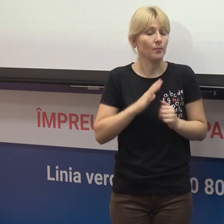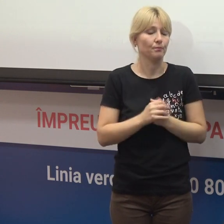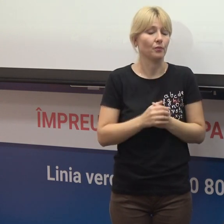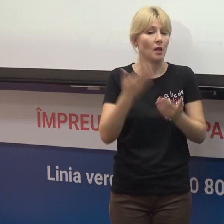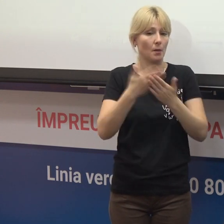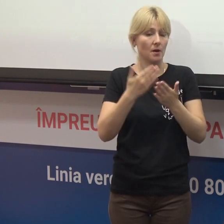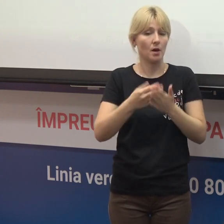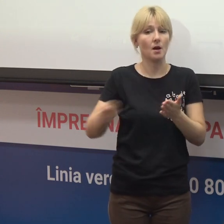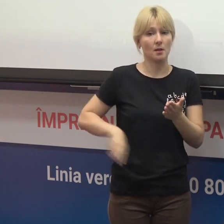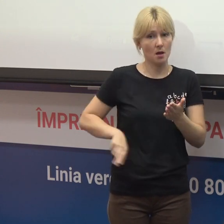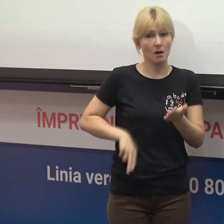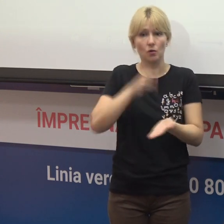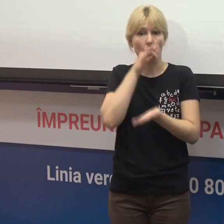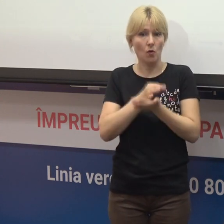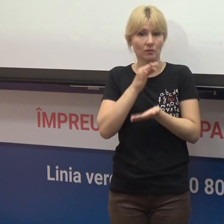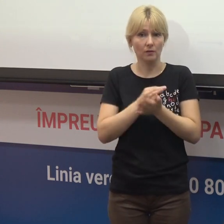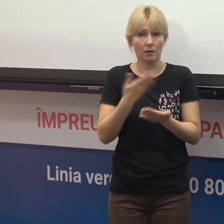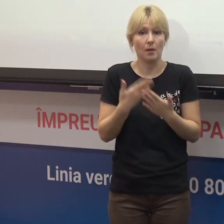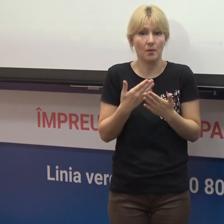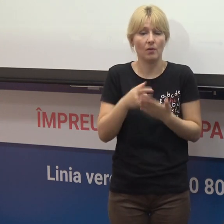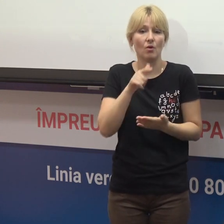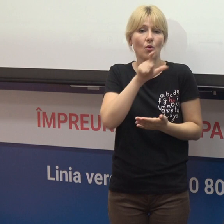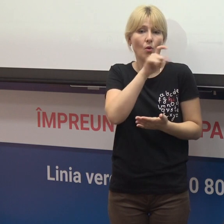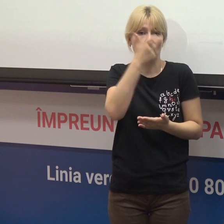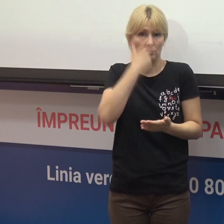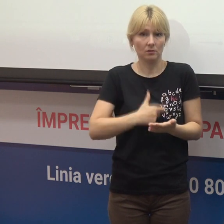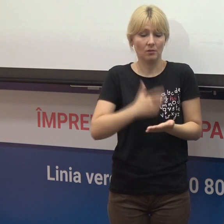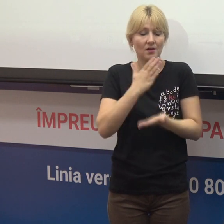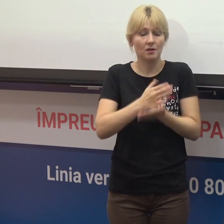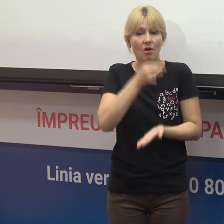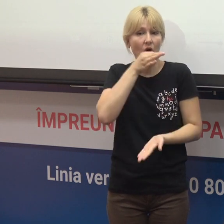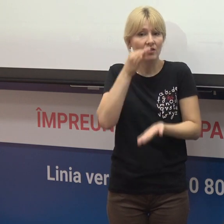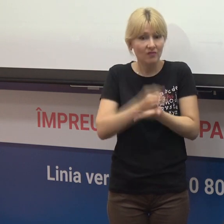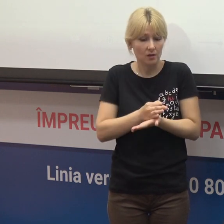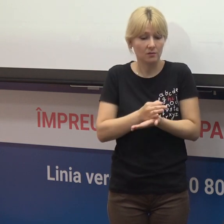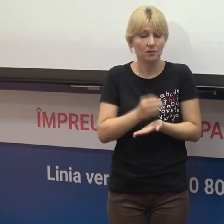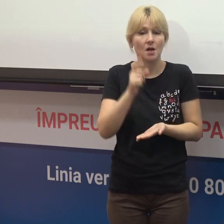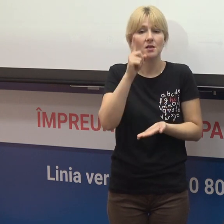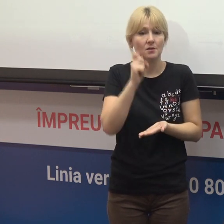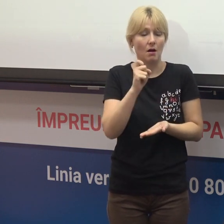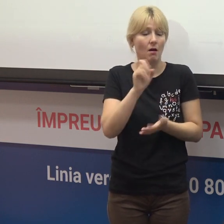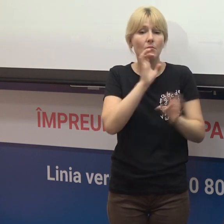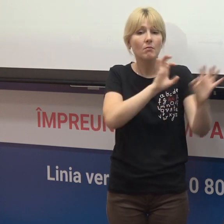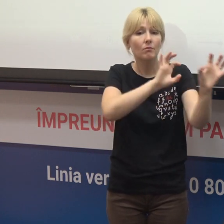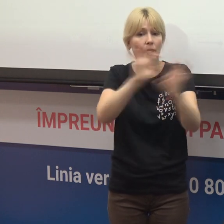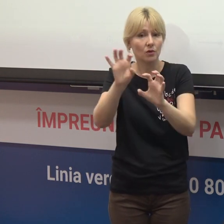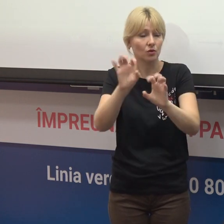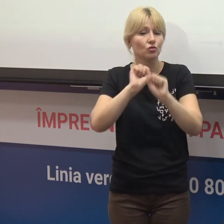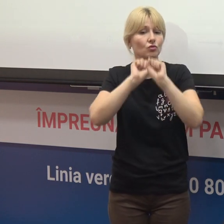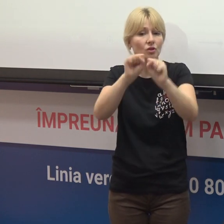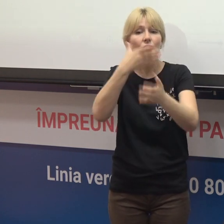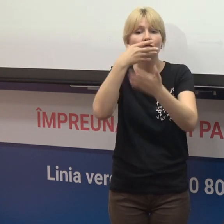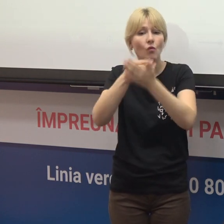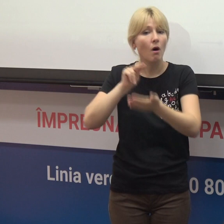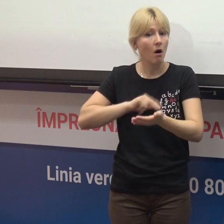angajatorii au, hai să zicem așa, responsabilitatea privind securitatea sănătății